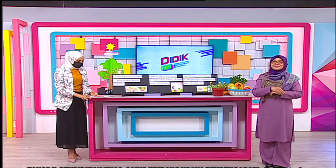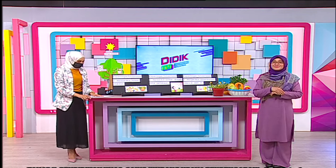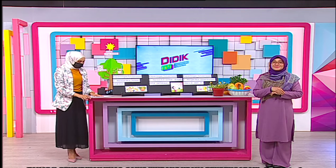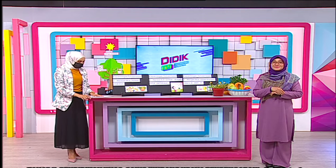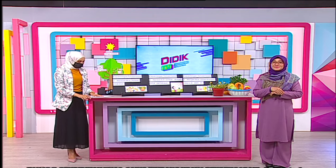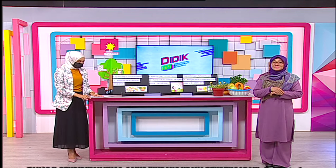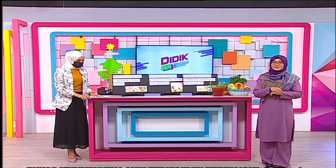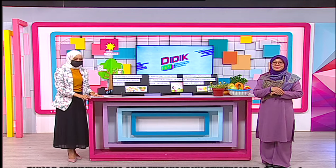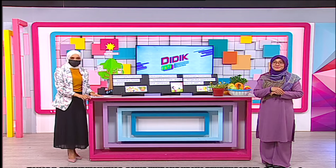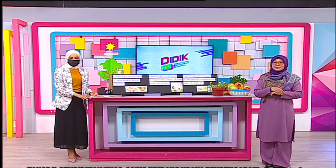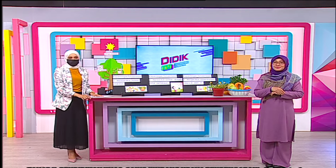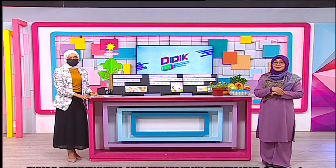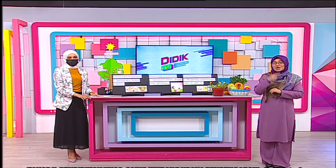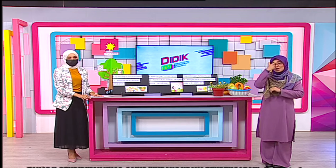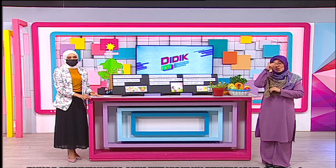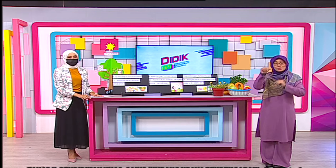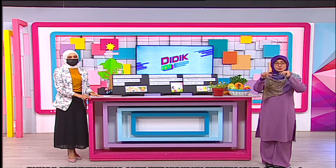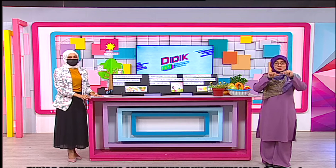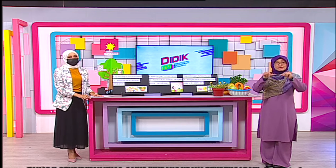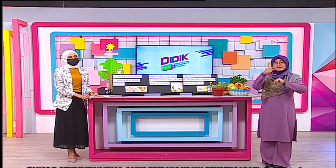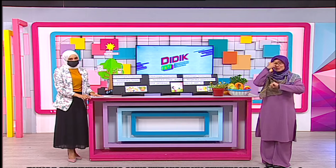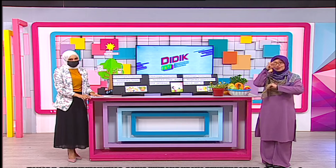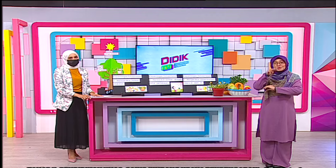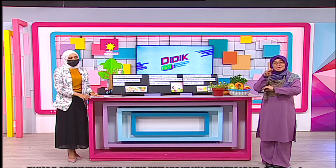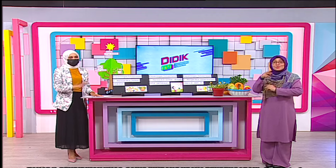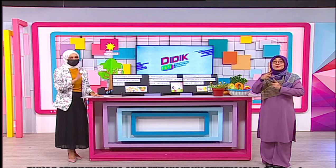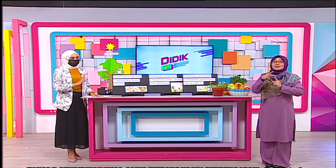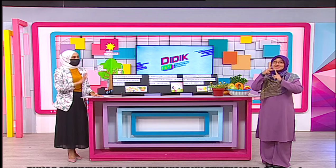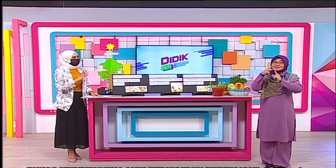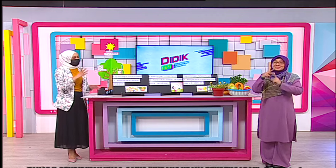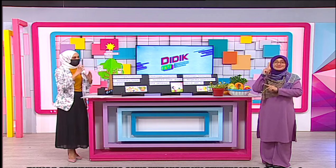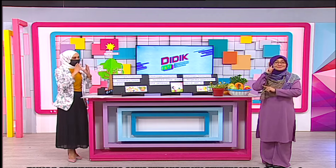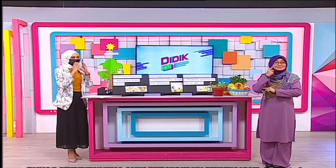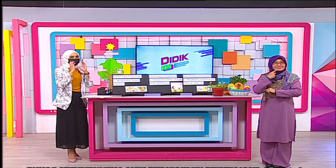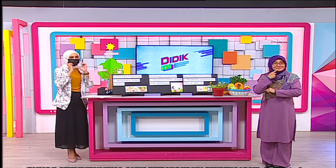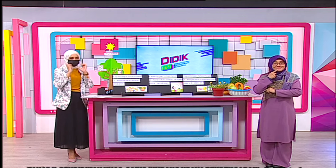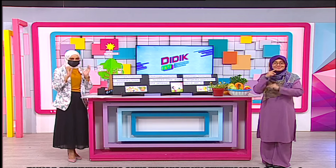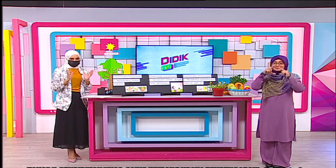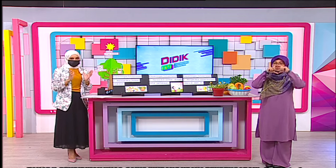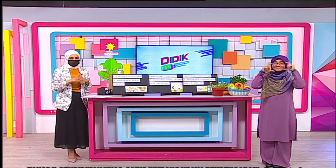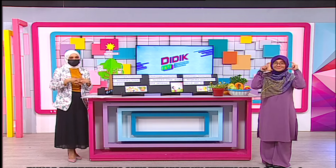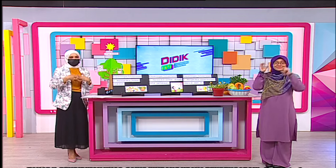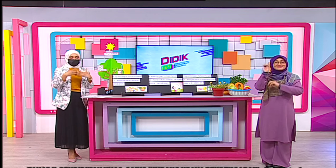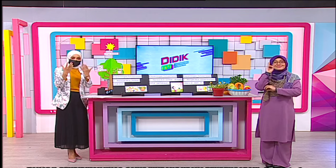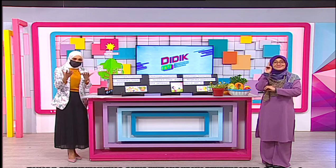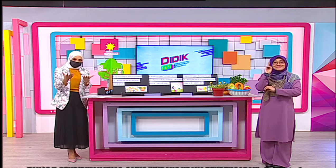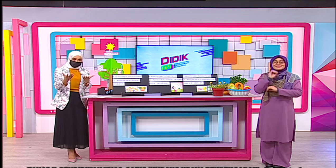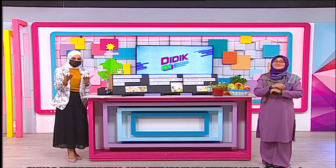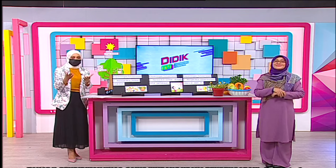belajar hari ini merupakan size untuk murid-murid pendidikan khas oleh itu cek gu tidak mengenai kain penutup ke Spanyol adek-adek di rumah